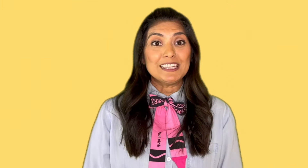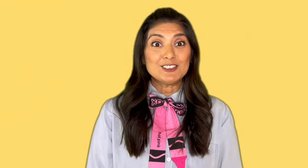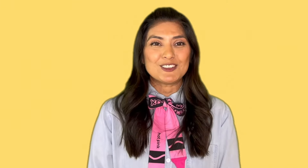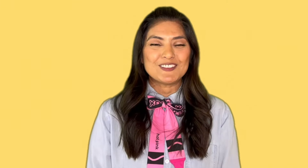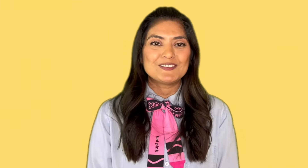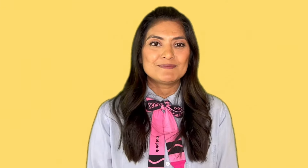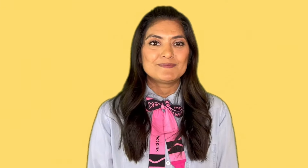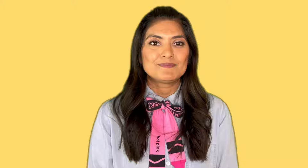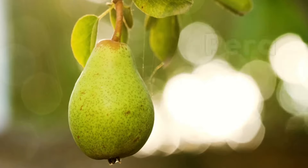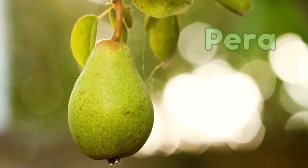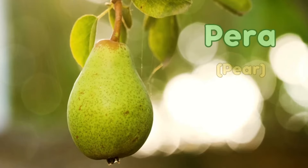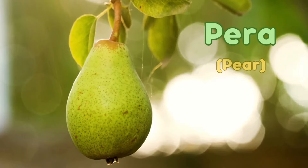hecho.